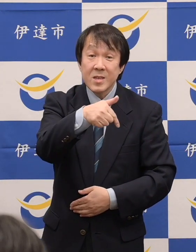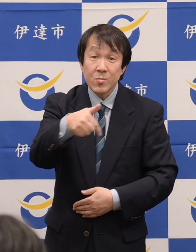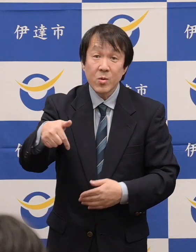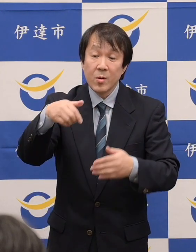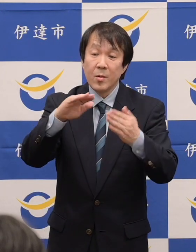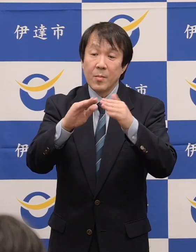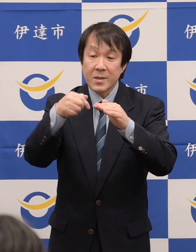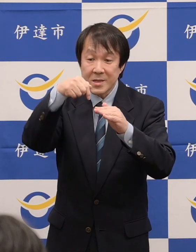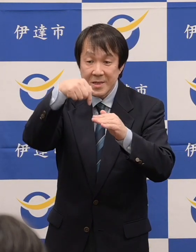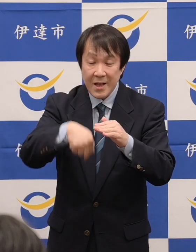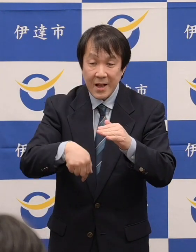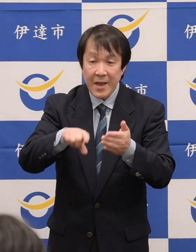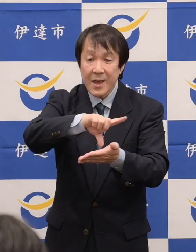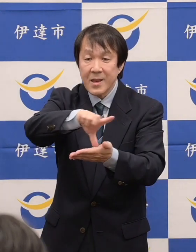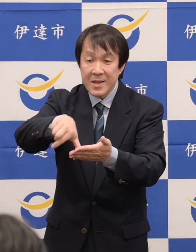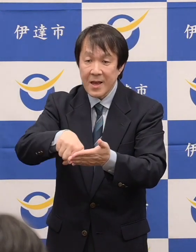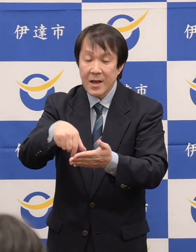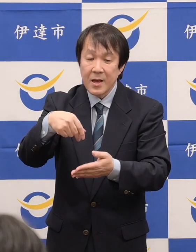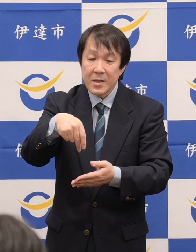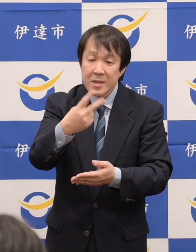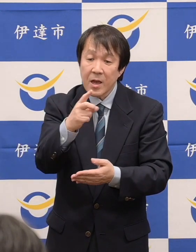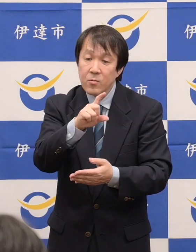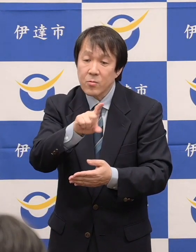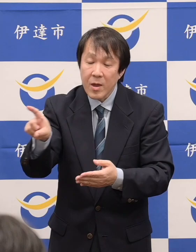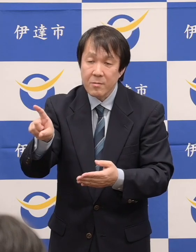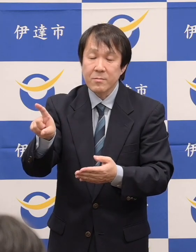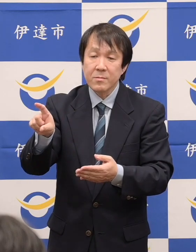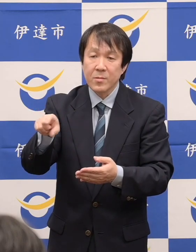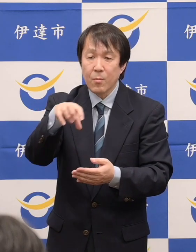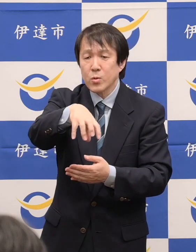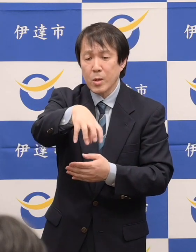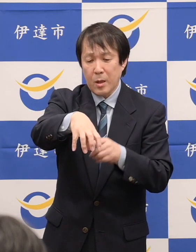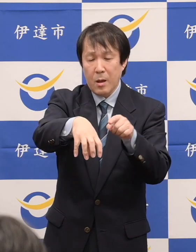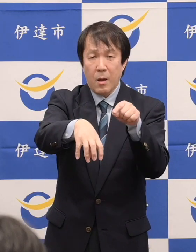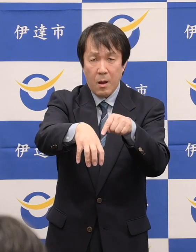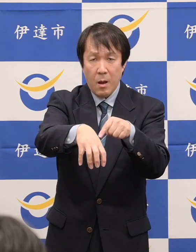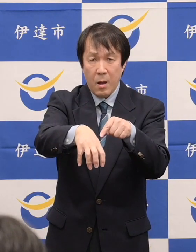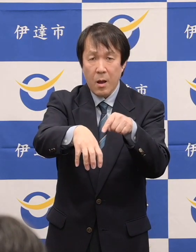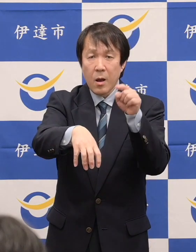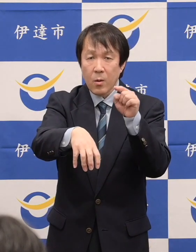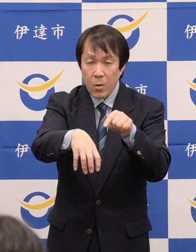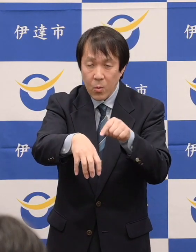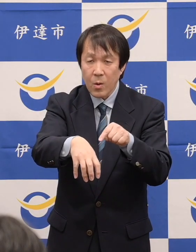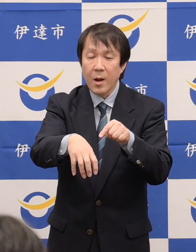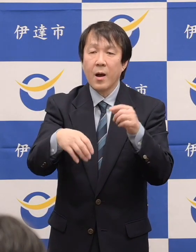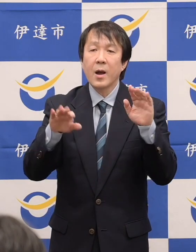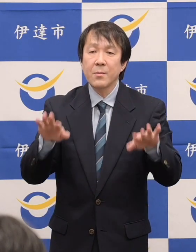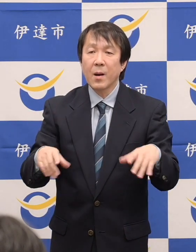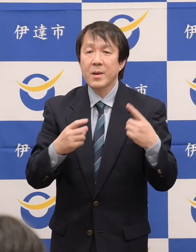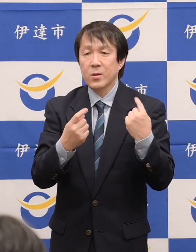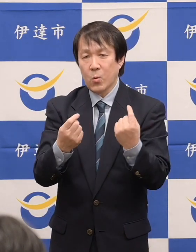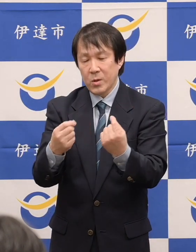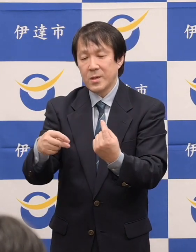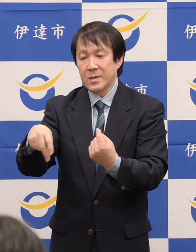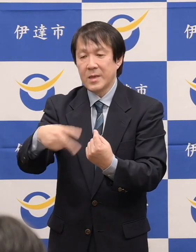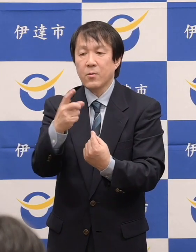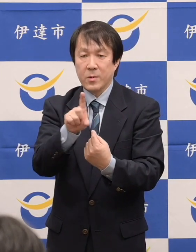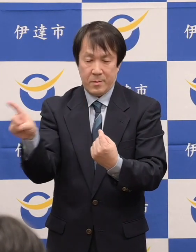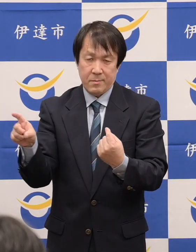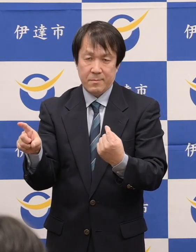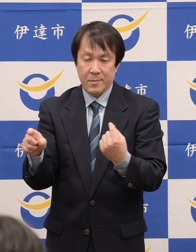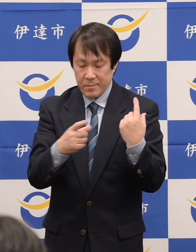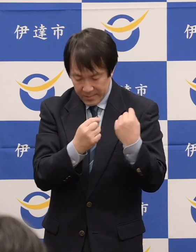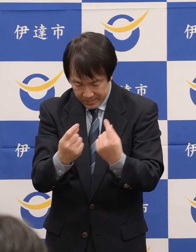200円というところもございましたので、この200円で利用できるエリアにつきましての料金は今まで通り200円ということにしてまいります